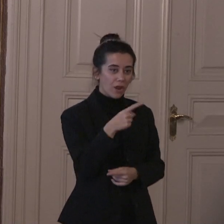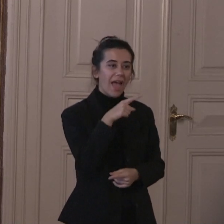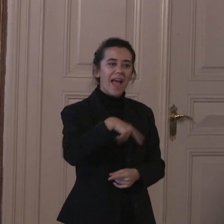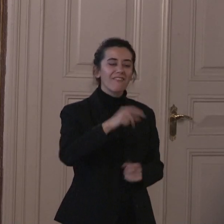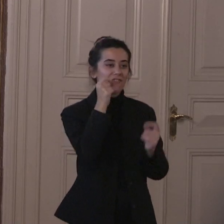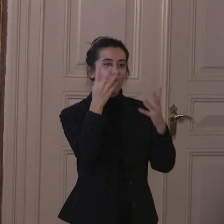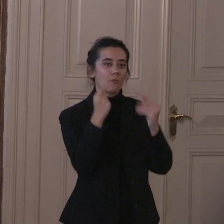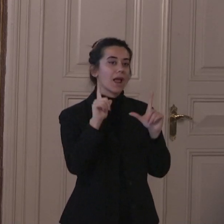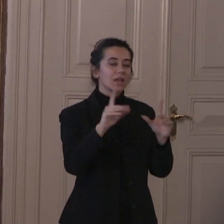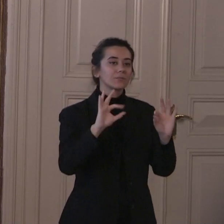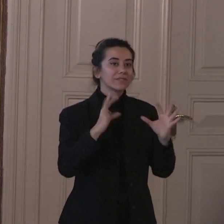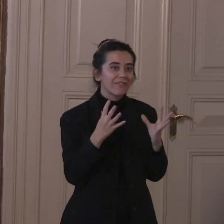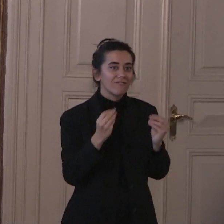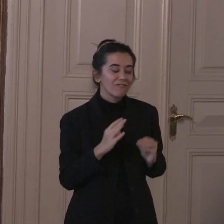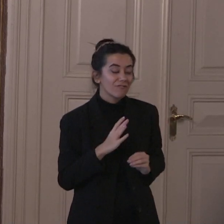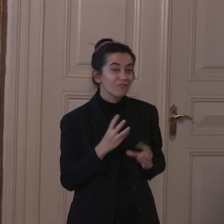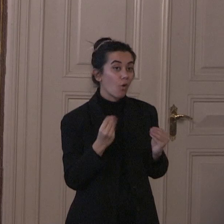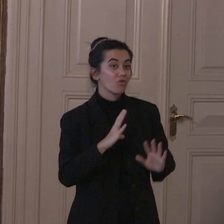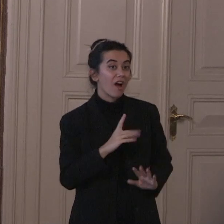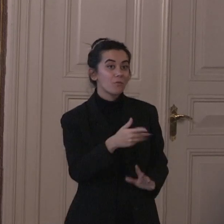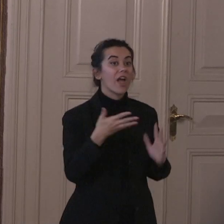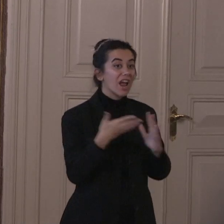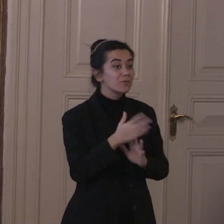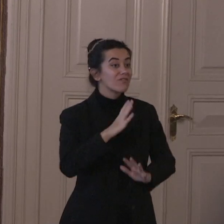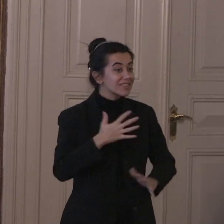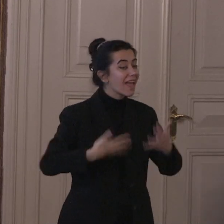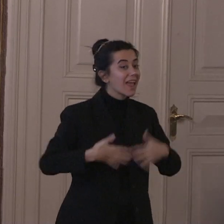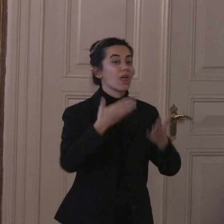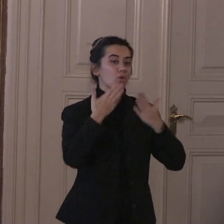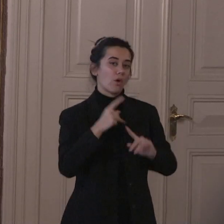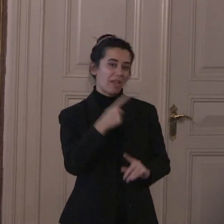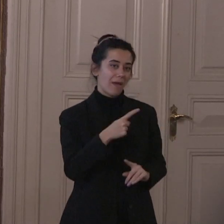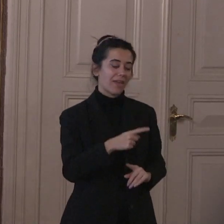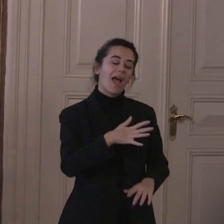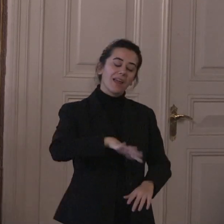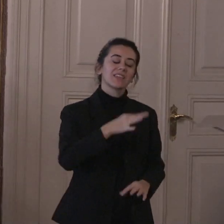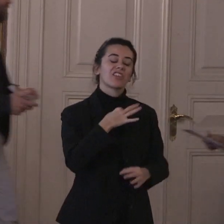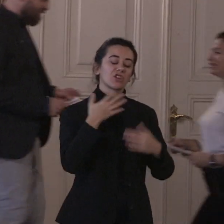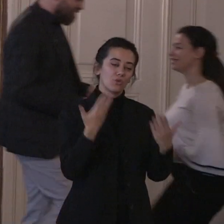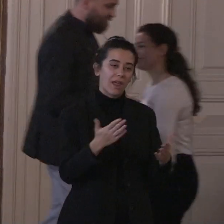ilke erişilebilirlik varsa engellilik yoktur. Herkese teşekkür ederim.